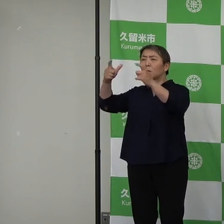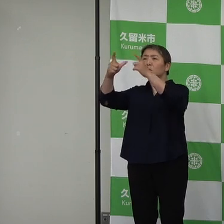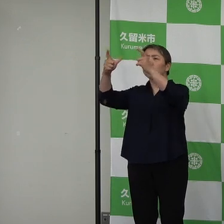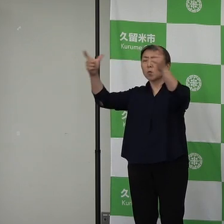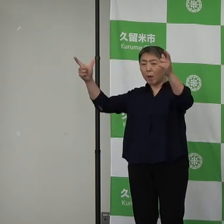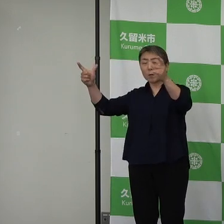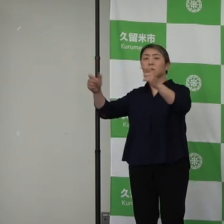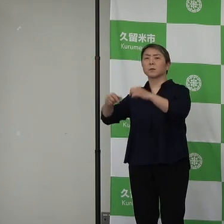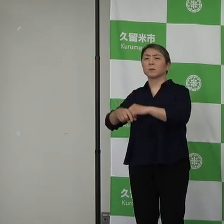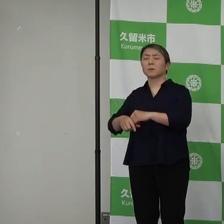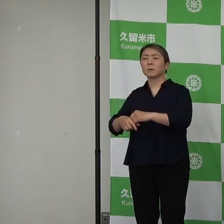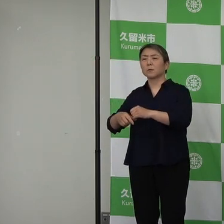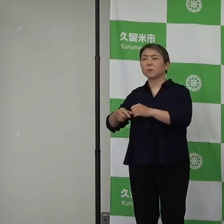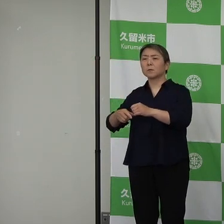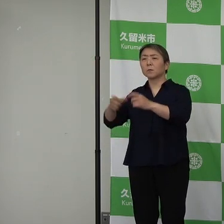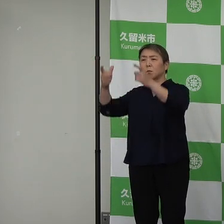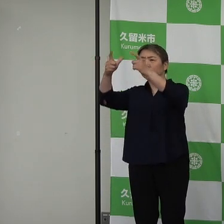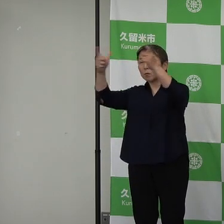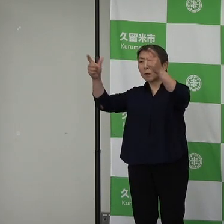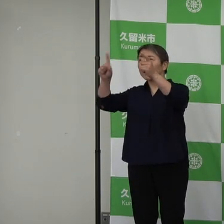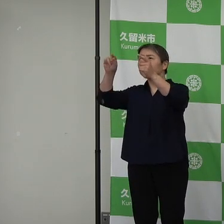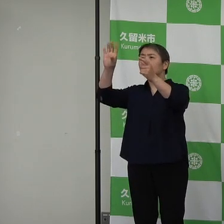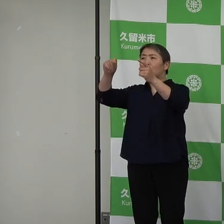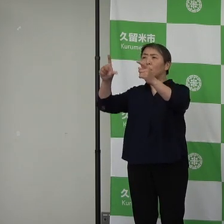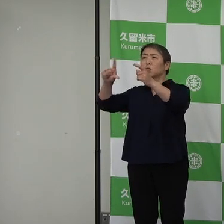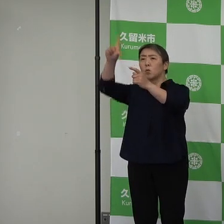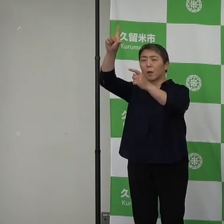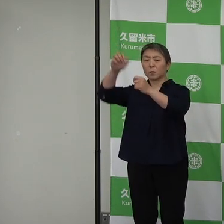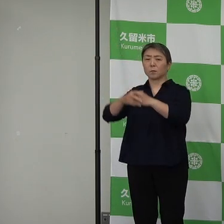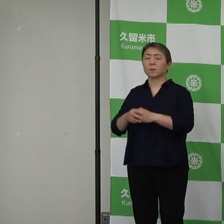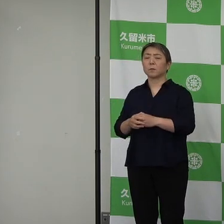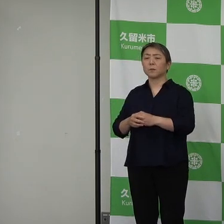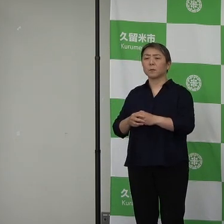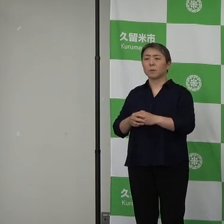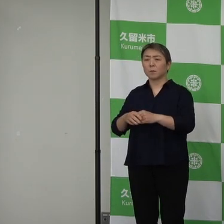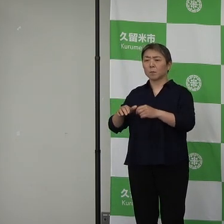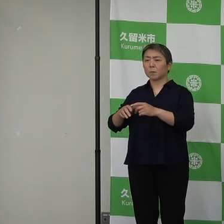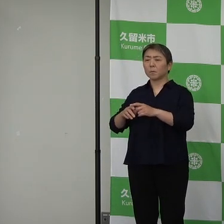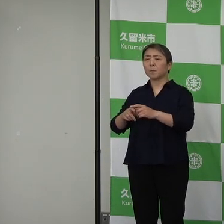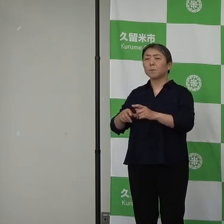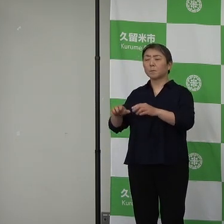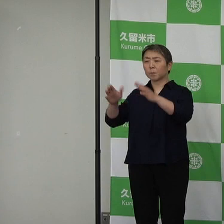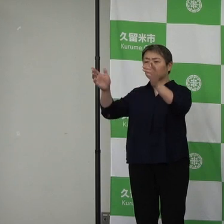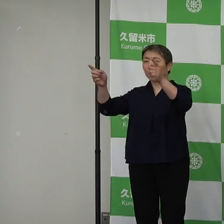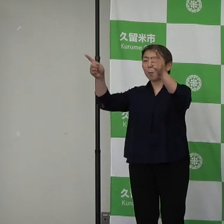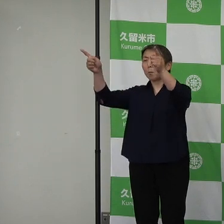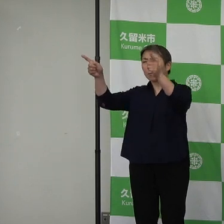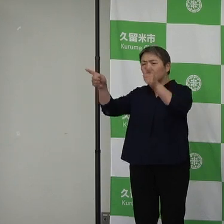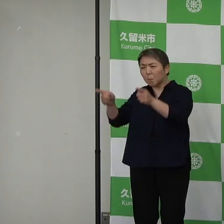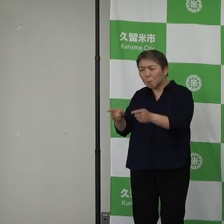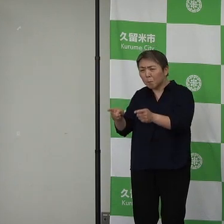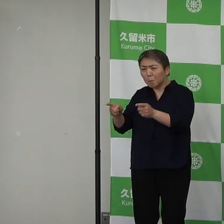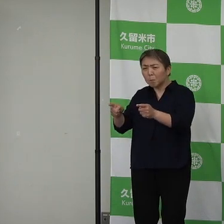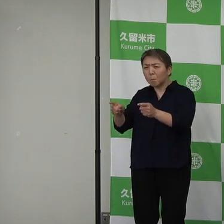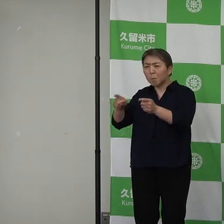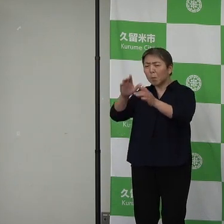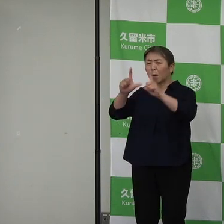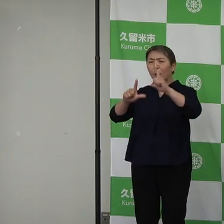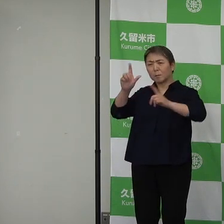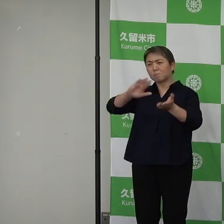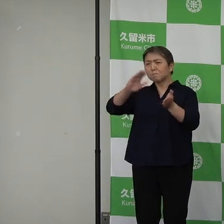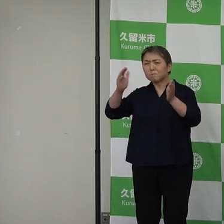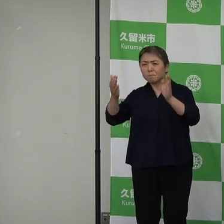65歳以上の高齢者が1万人増えております。全体的に細長い形になっておりますので